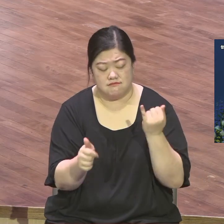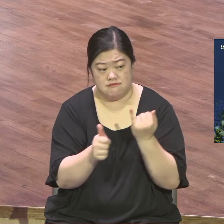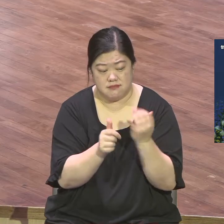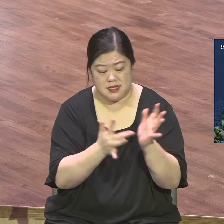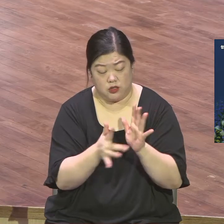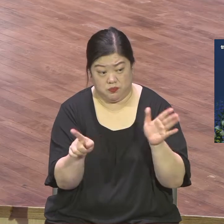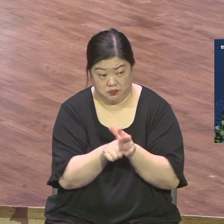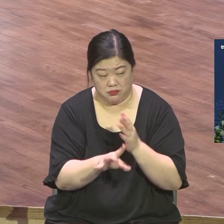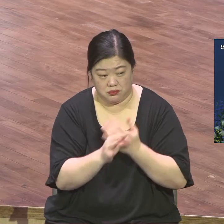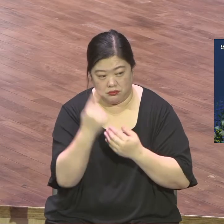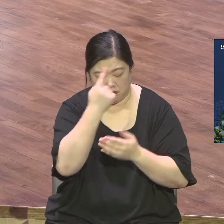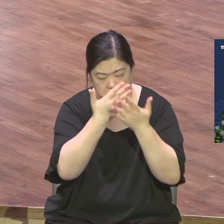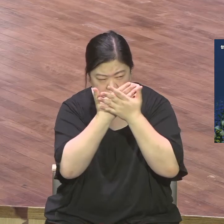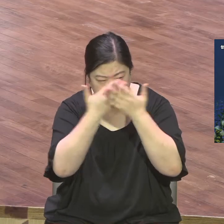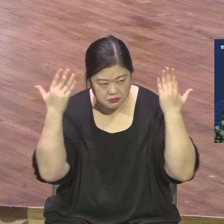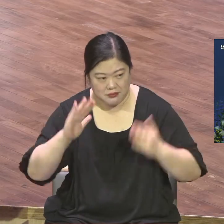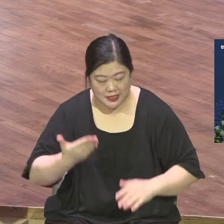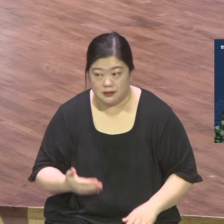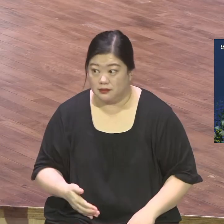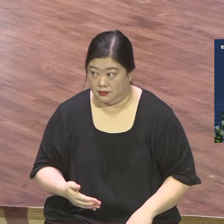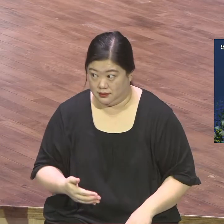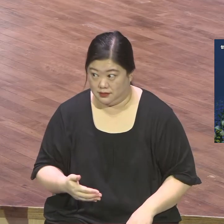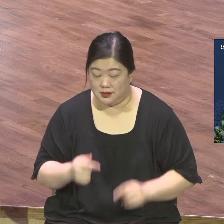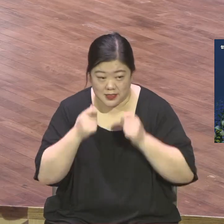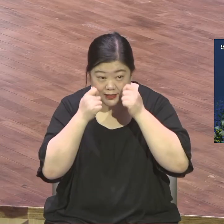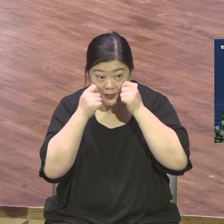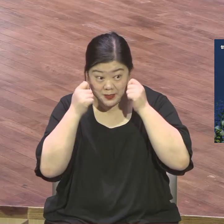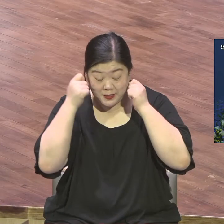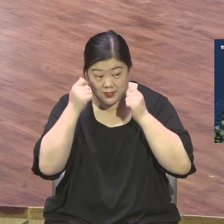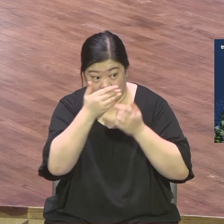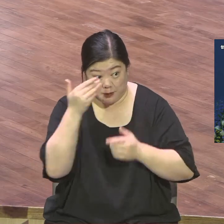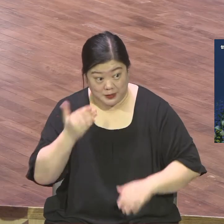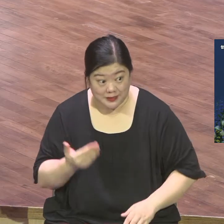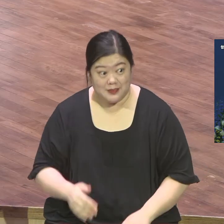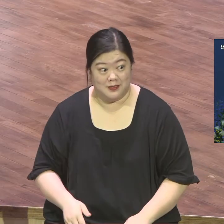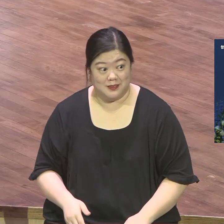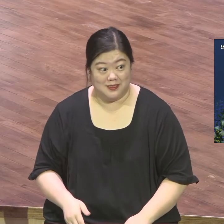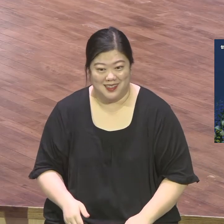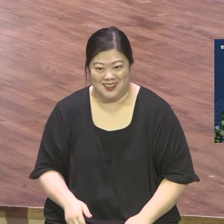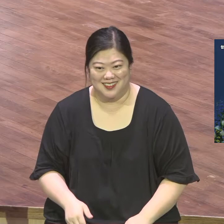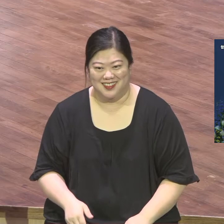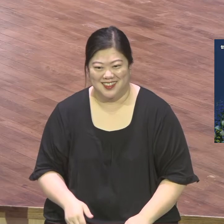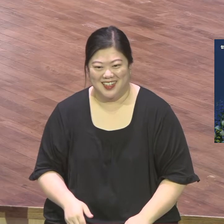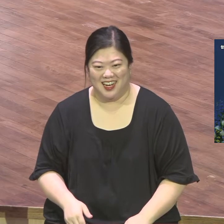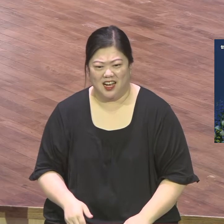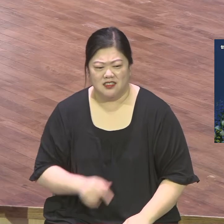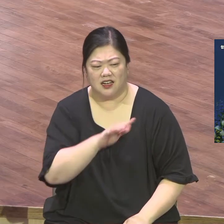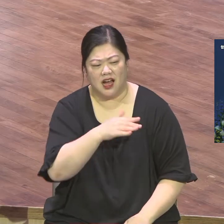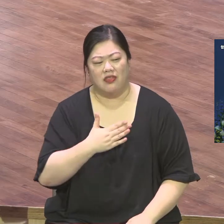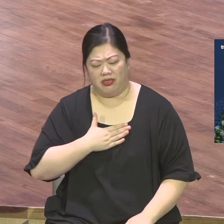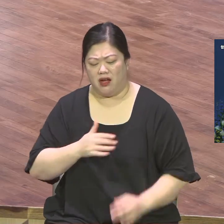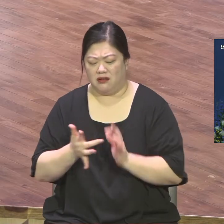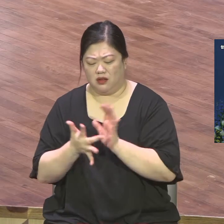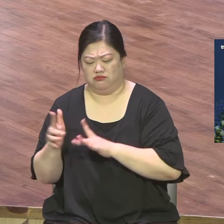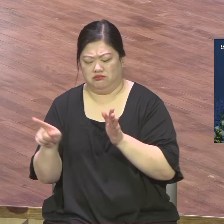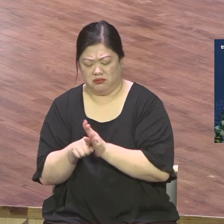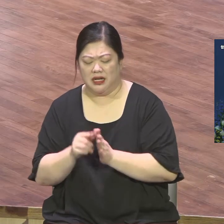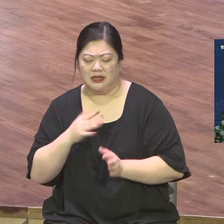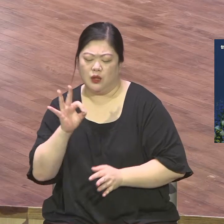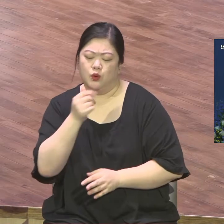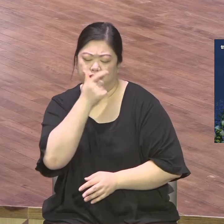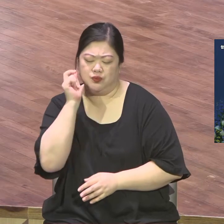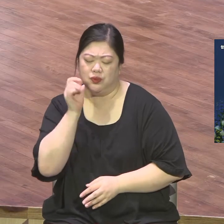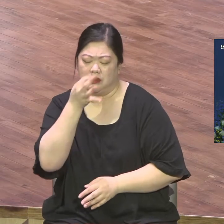그래 보이네요 이러더라고. 그런데 그렇게 이 축복을 받은 것을 같이 나누고 싶다. 그런 내 말을 잘